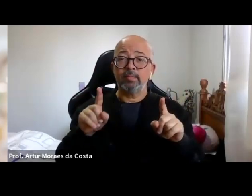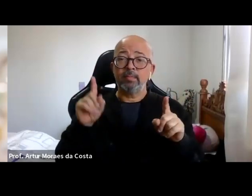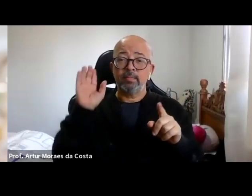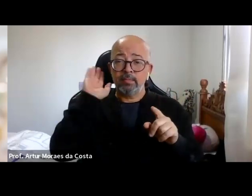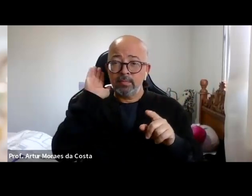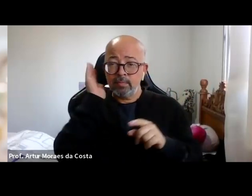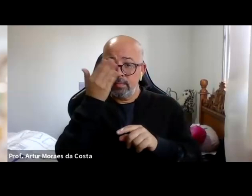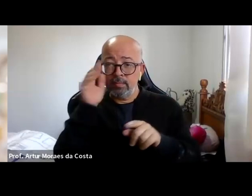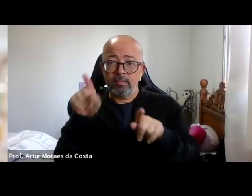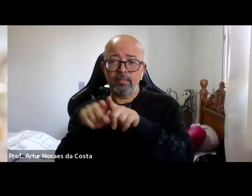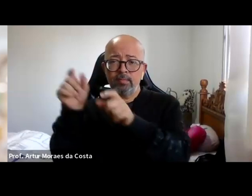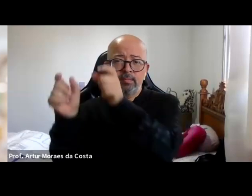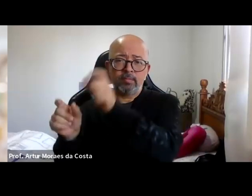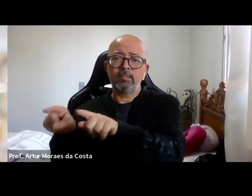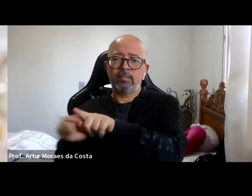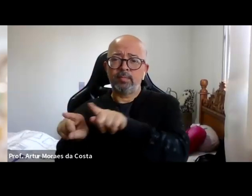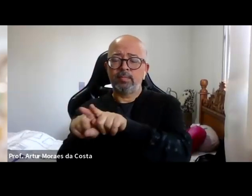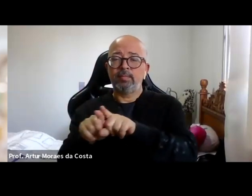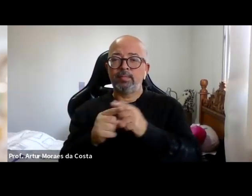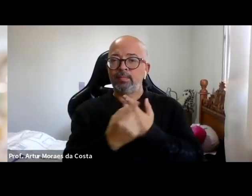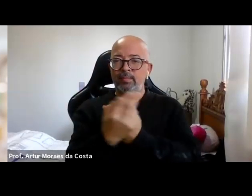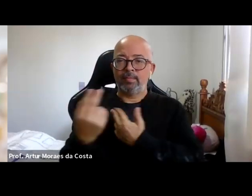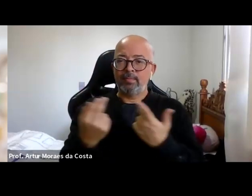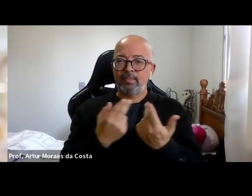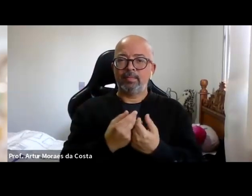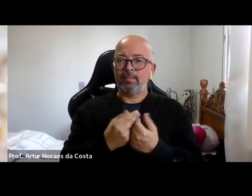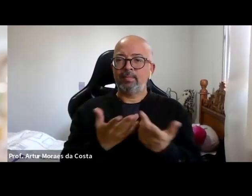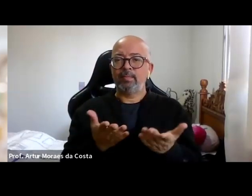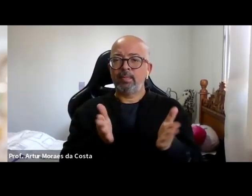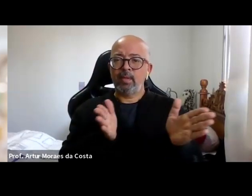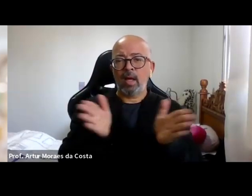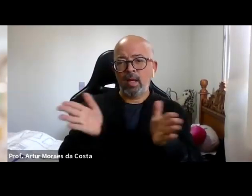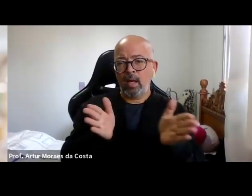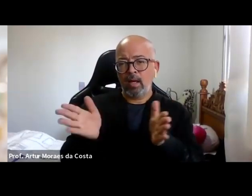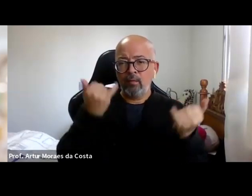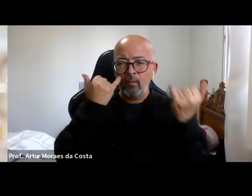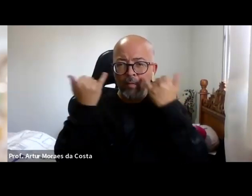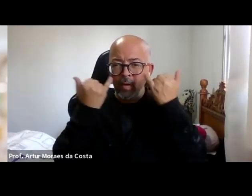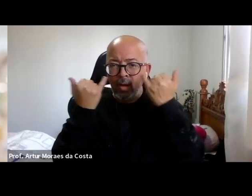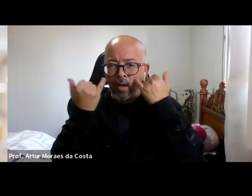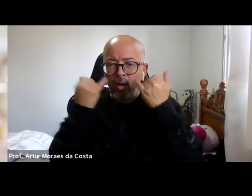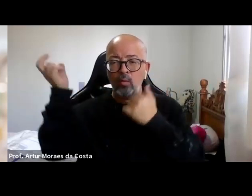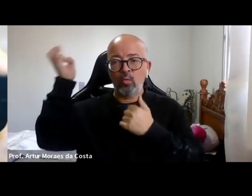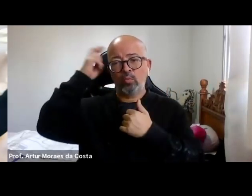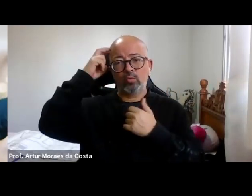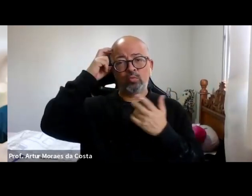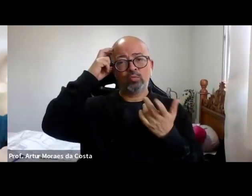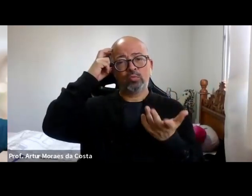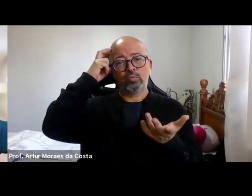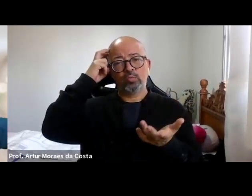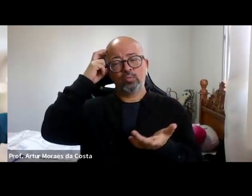eh el acceso a la información y la cultura se restringen la descripción de